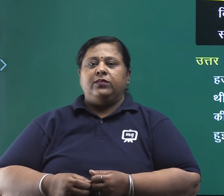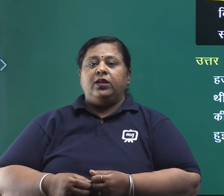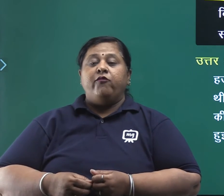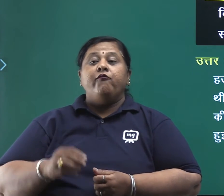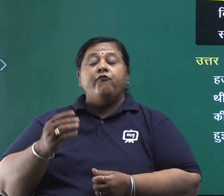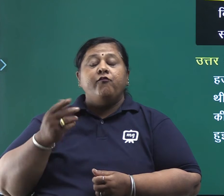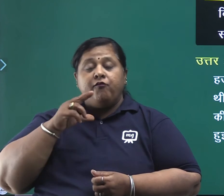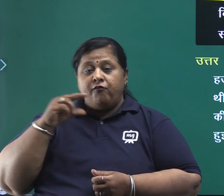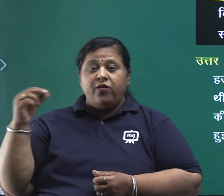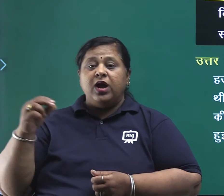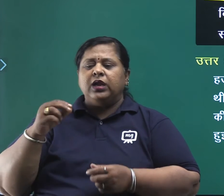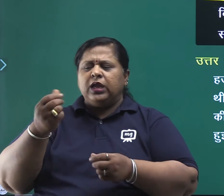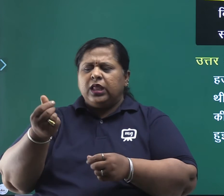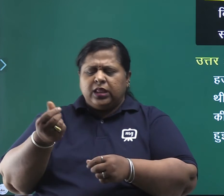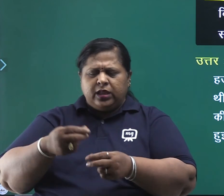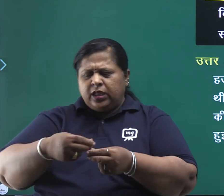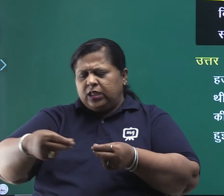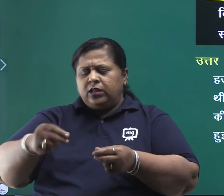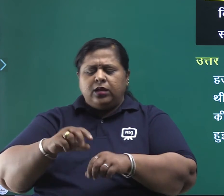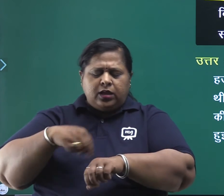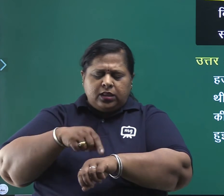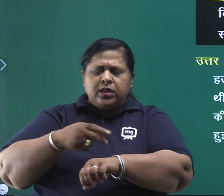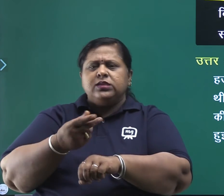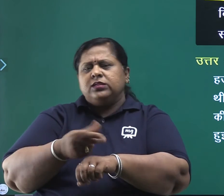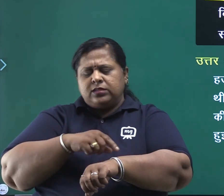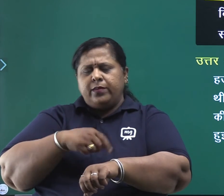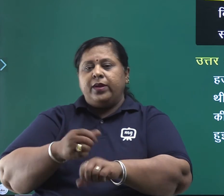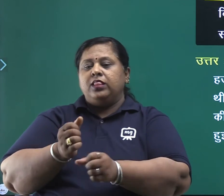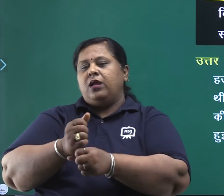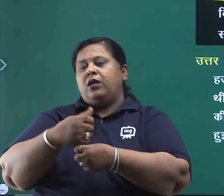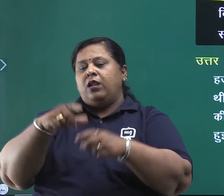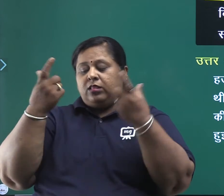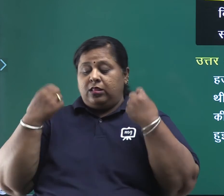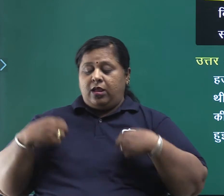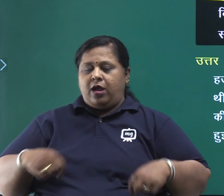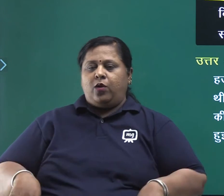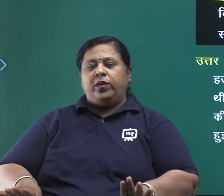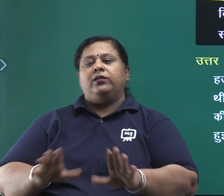वह कितने समय में तैयार हुई?